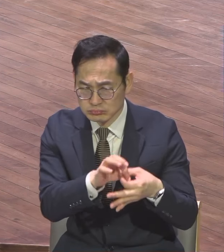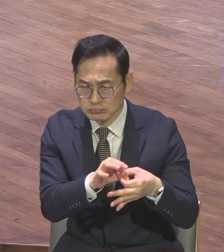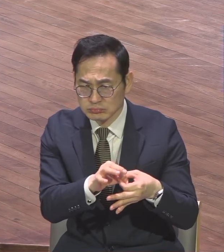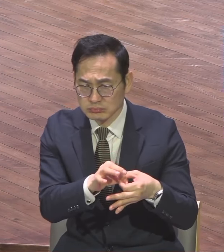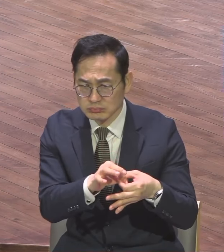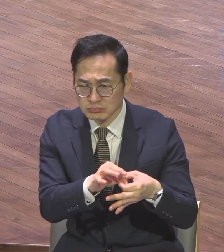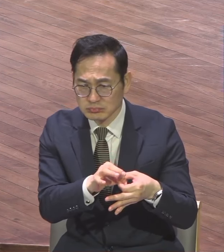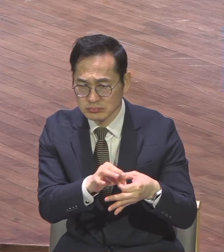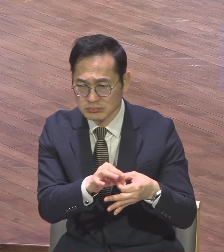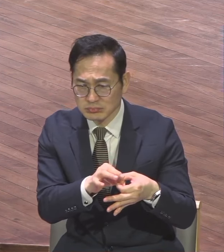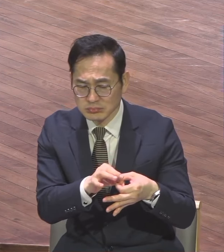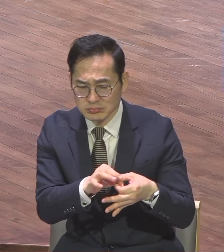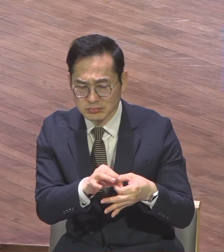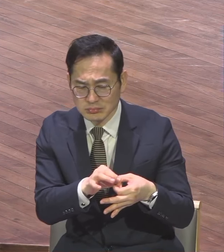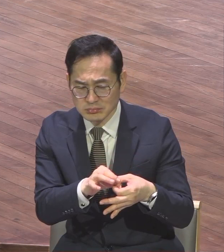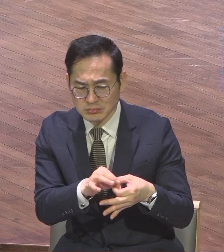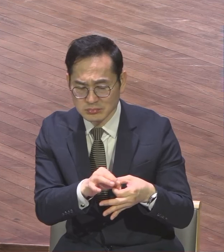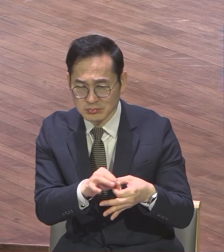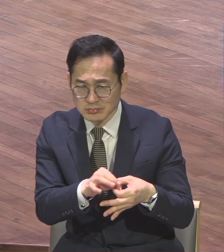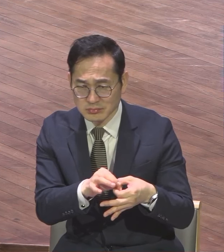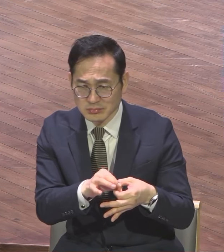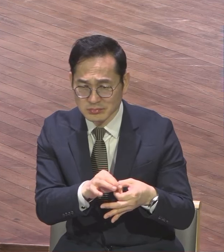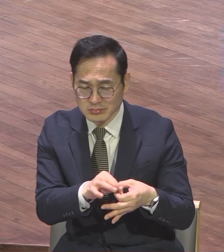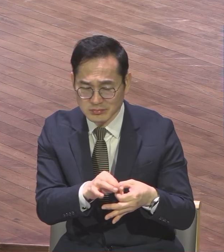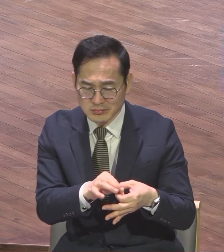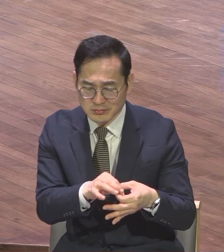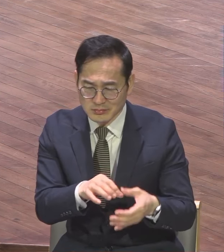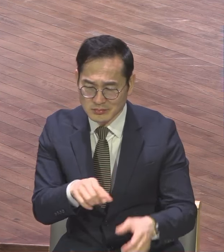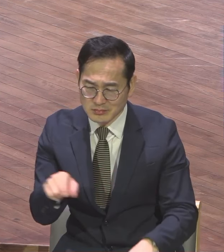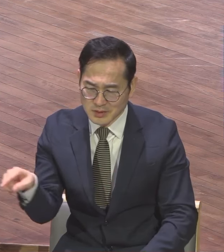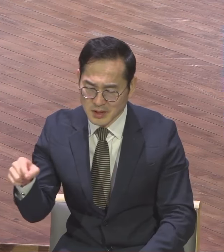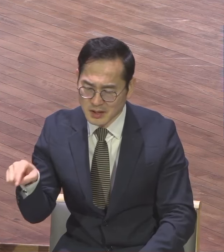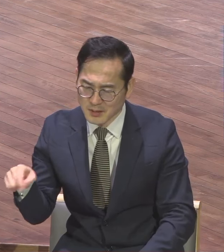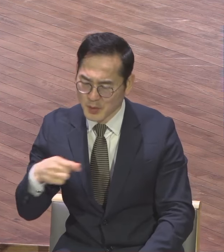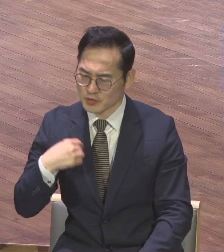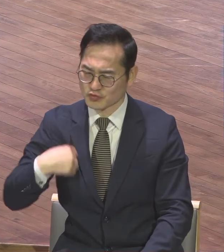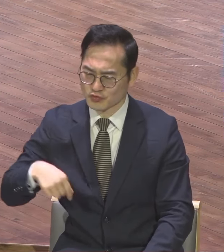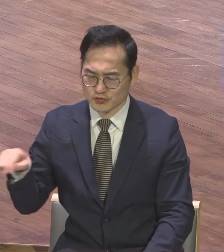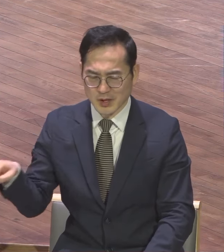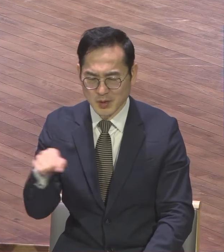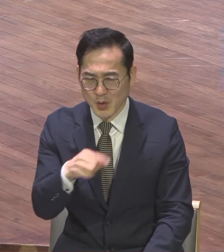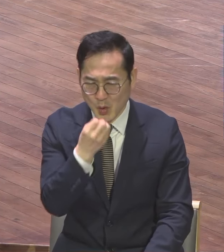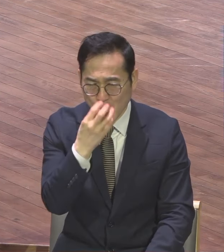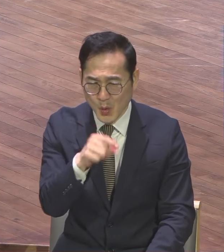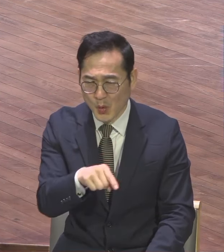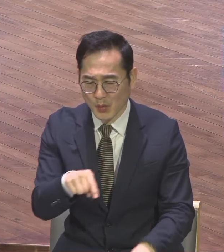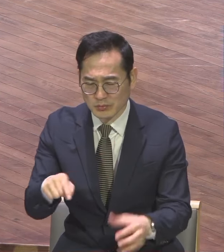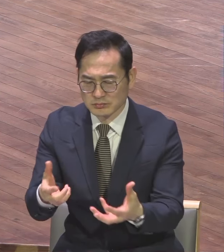일국양제라고 그렇게 말을 합니다. 그런데 홍콩은 이제 그